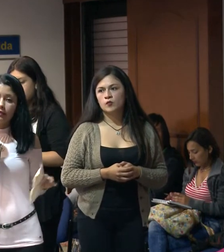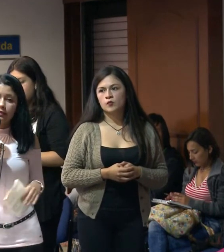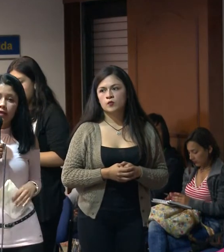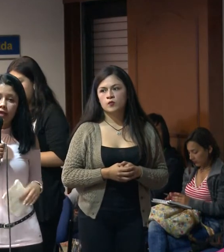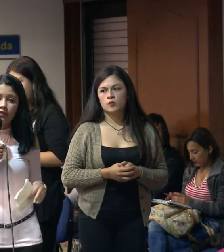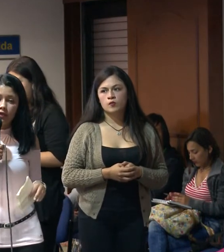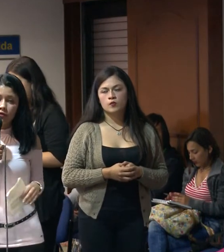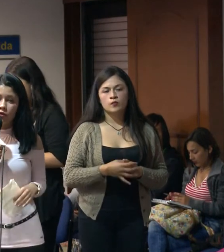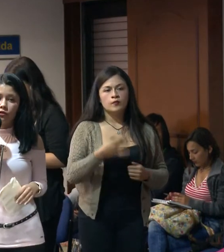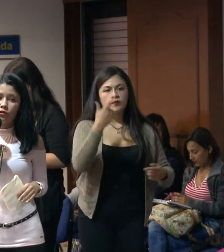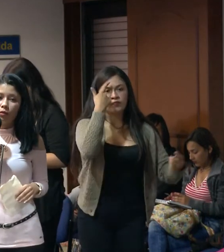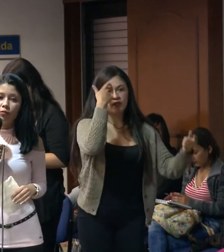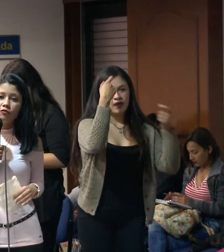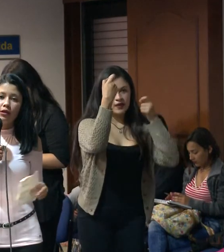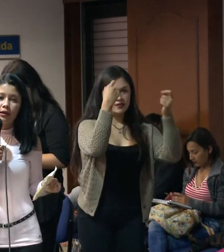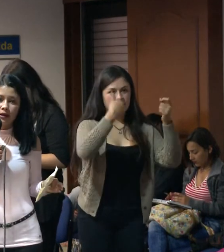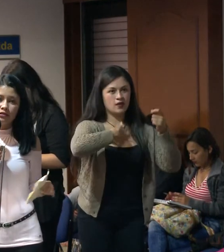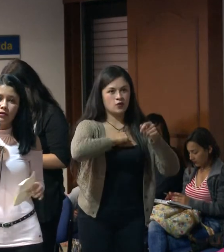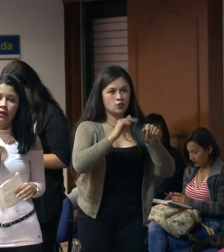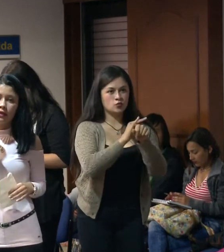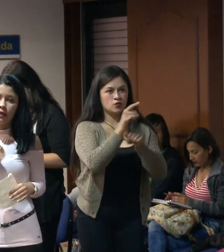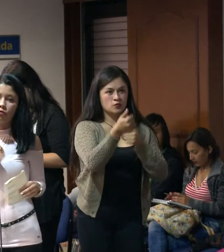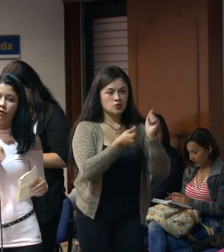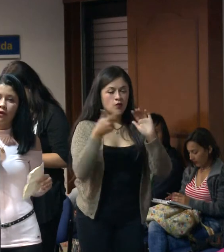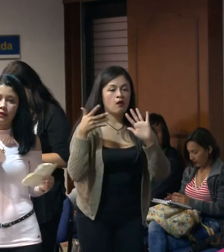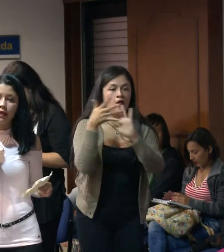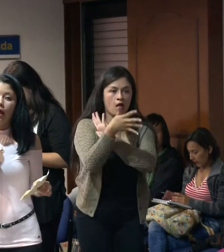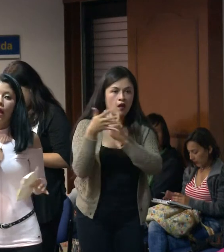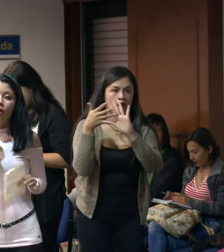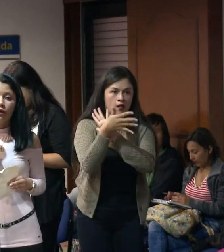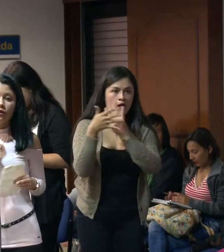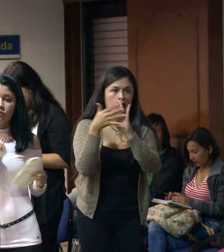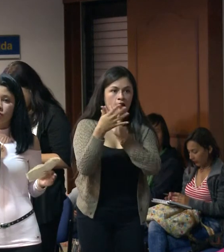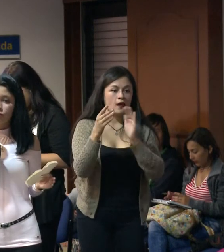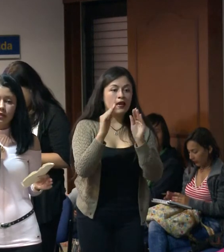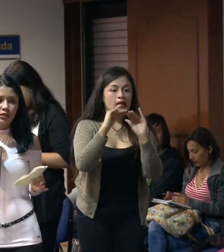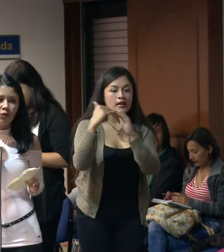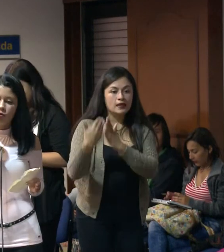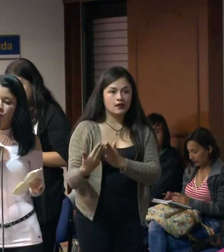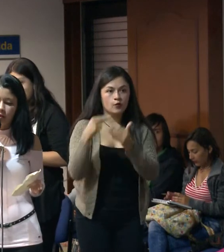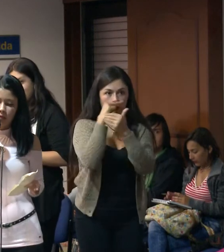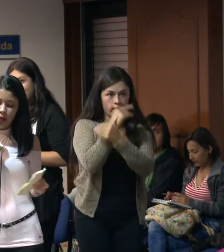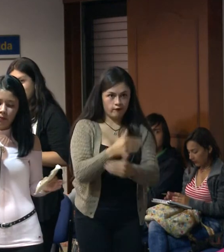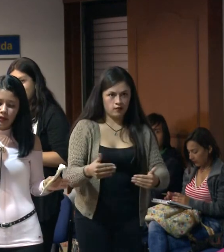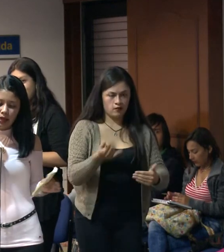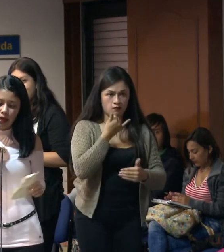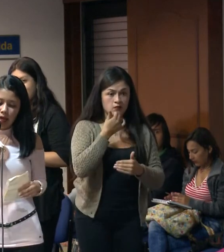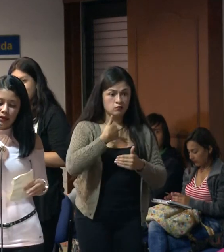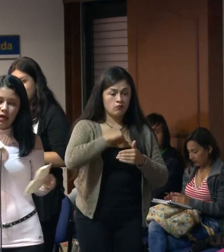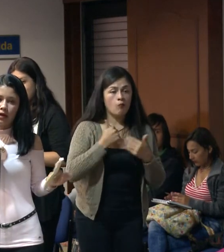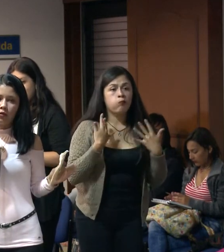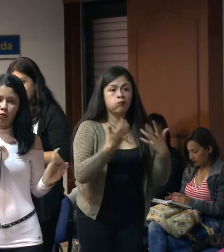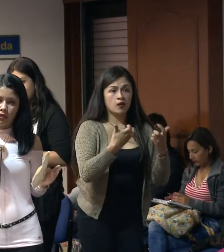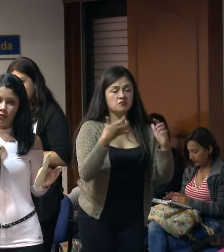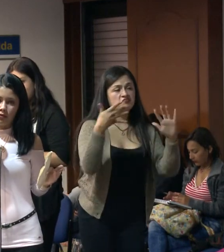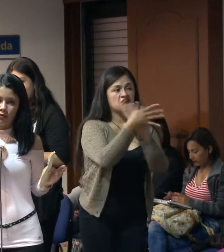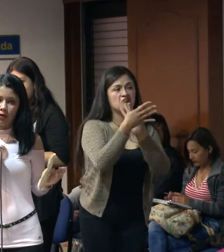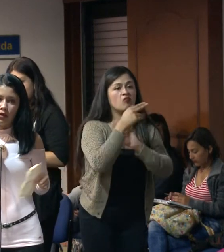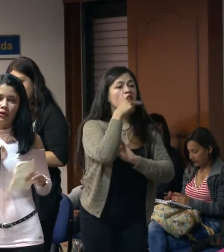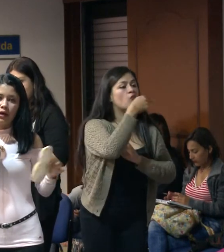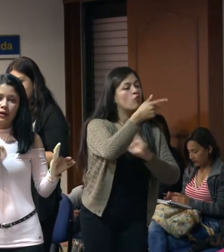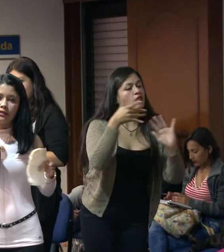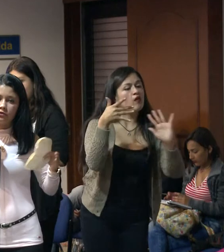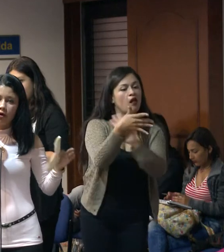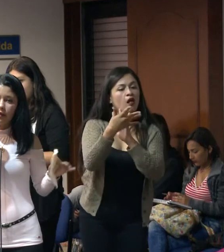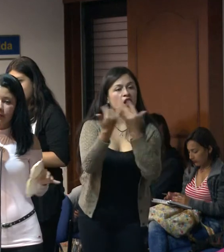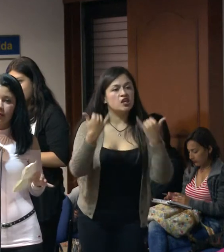Una de las estrategias que nosotros tomamos fue la narración de literatura infantil. Lo que nosotros quisimos no fue simplemente narrar un cuento